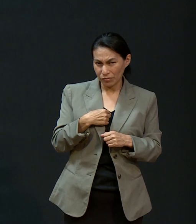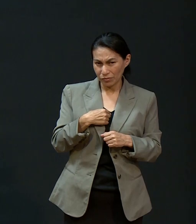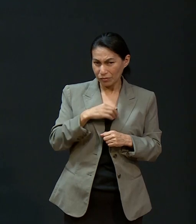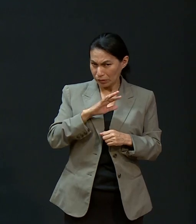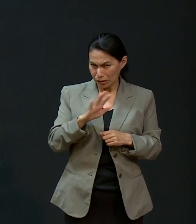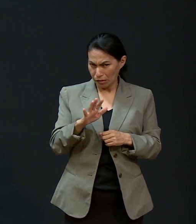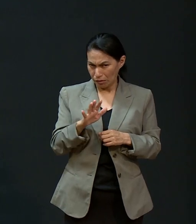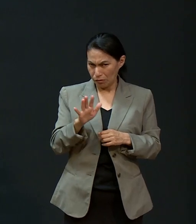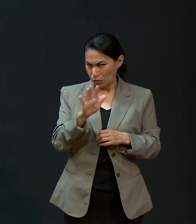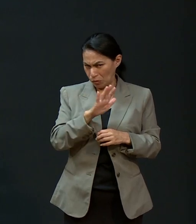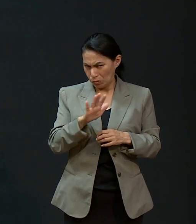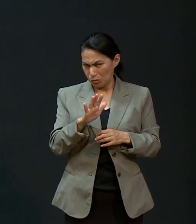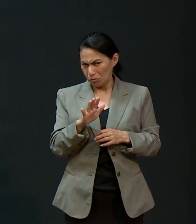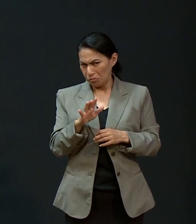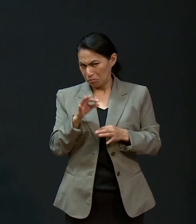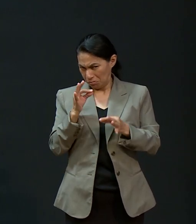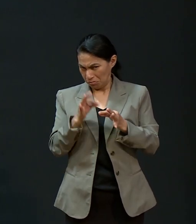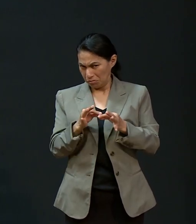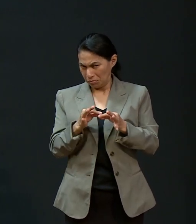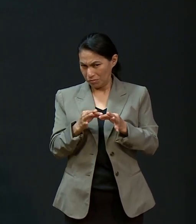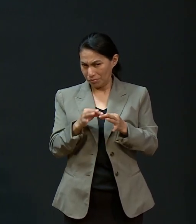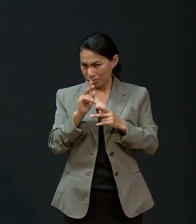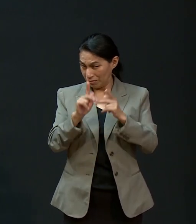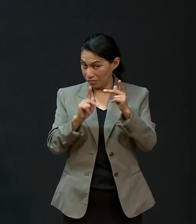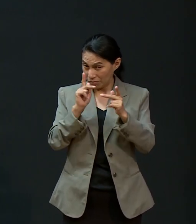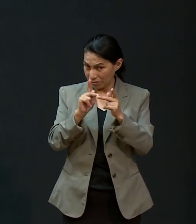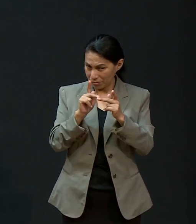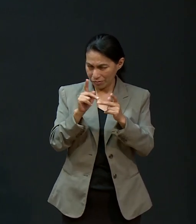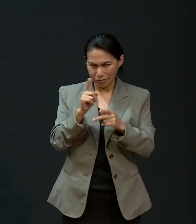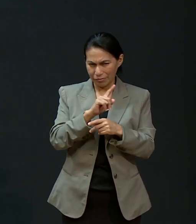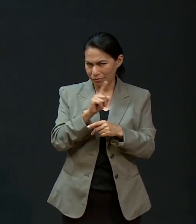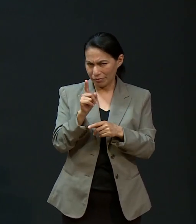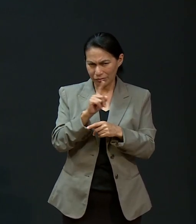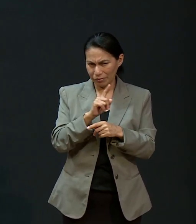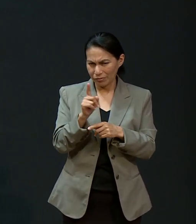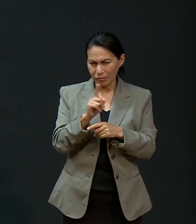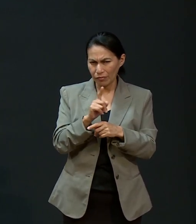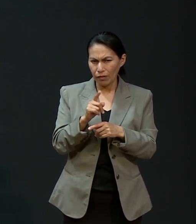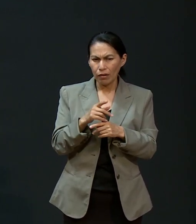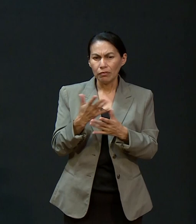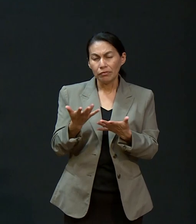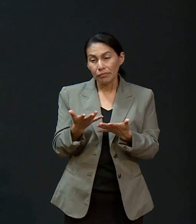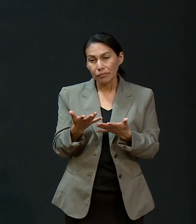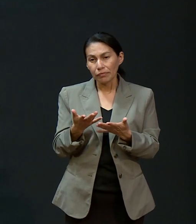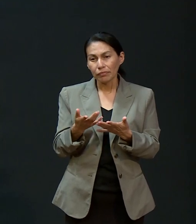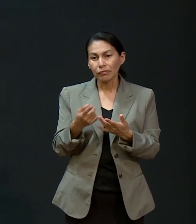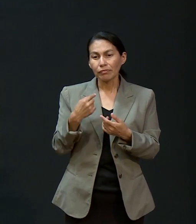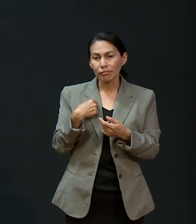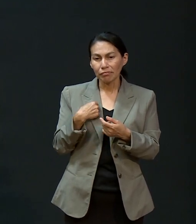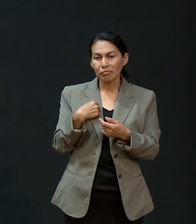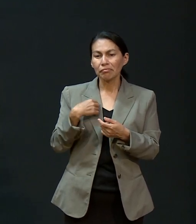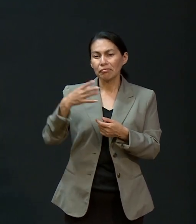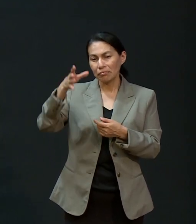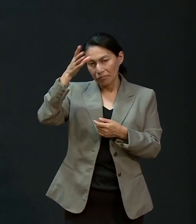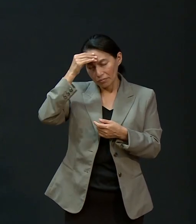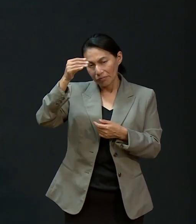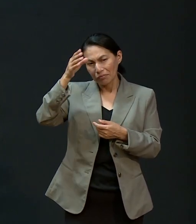ya esté por hecho que tengo todo perfecto. No es así porque